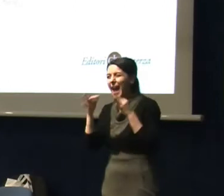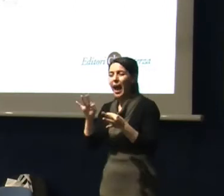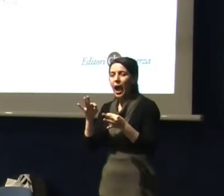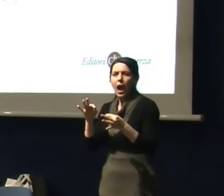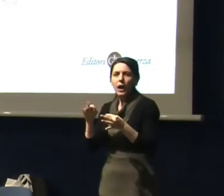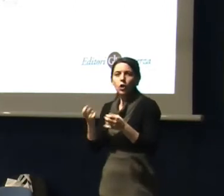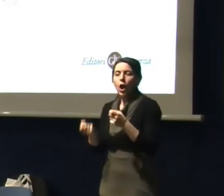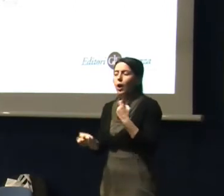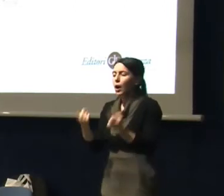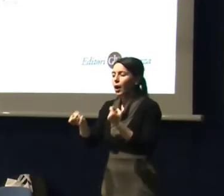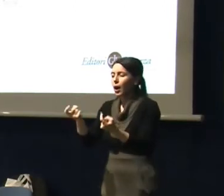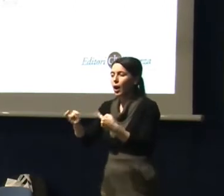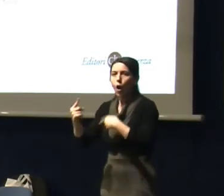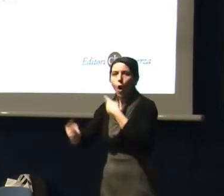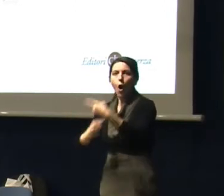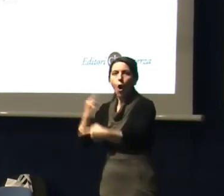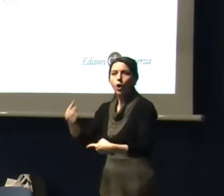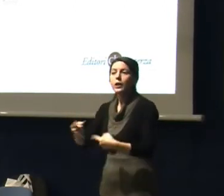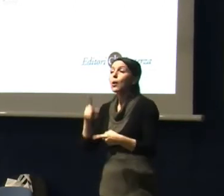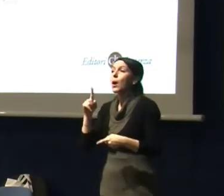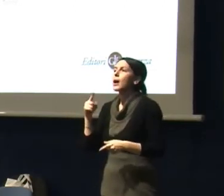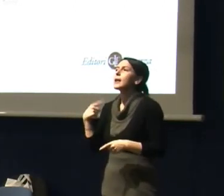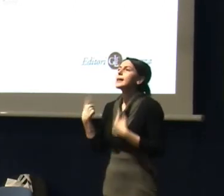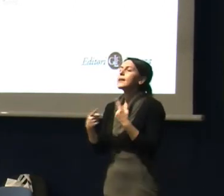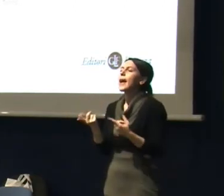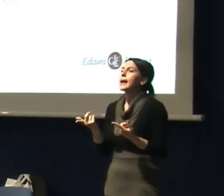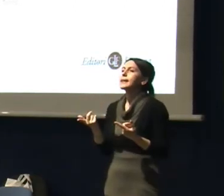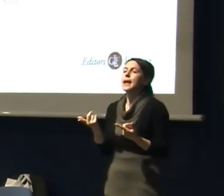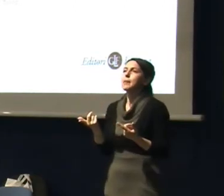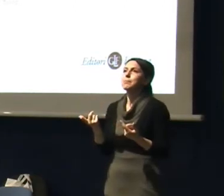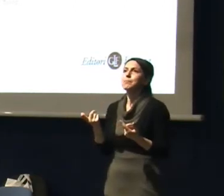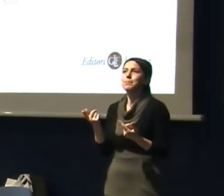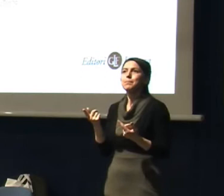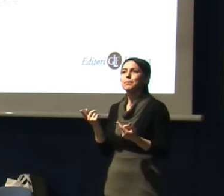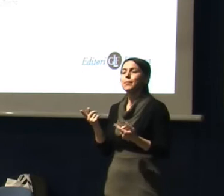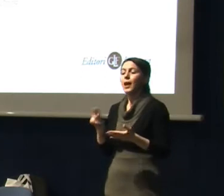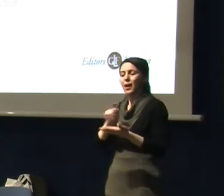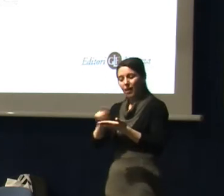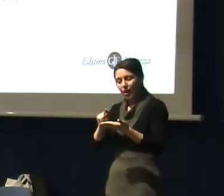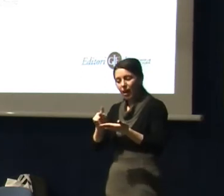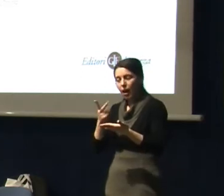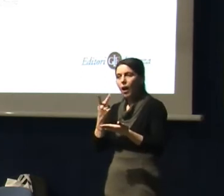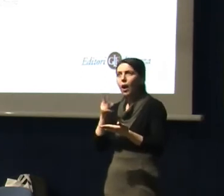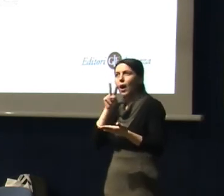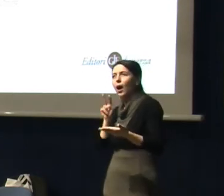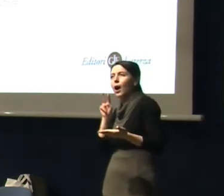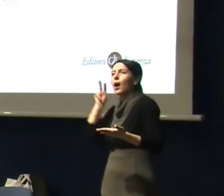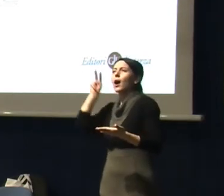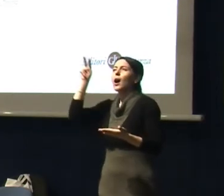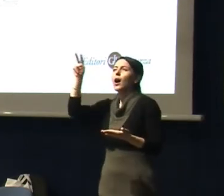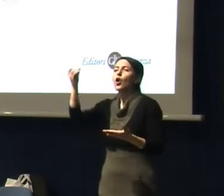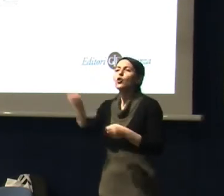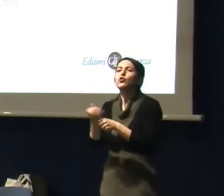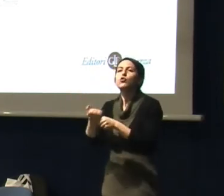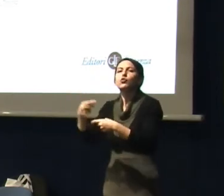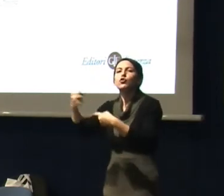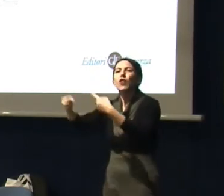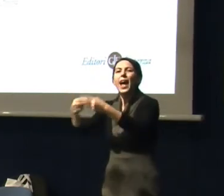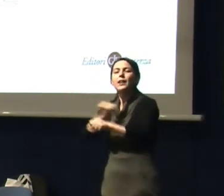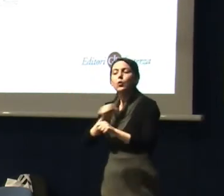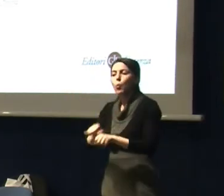continue per cui è difficile secondo me scrivere prevedere su quello che succede nei